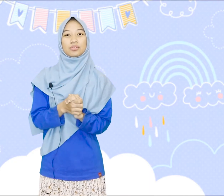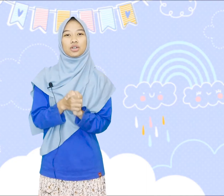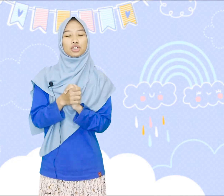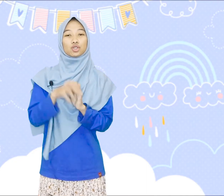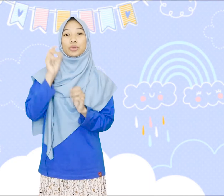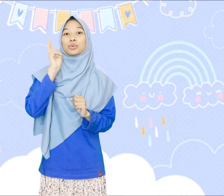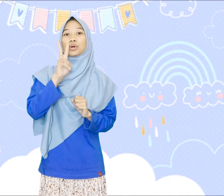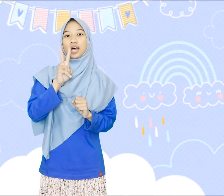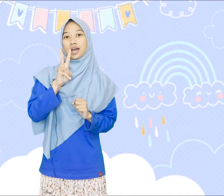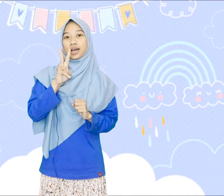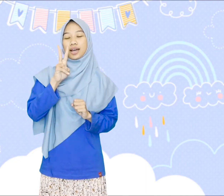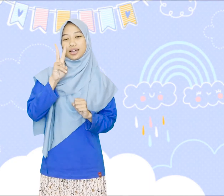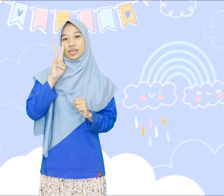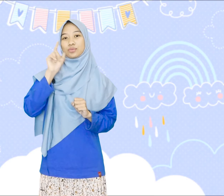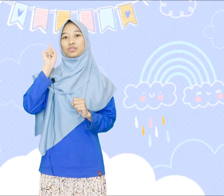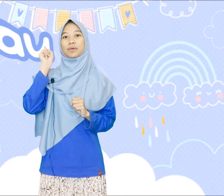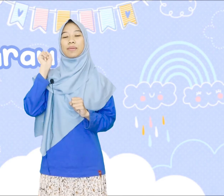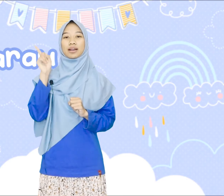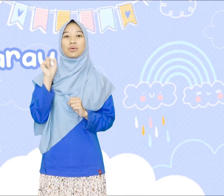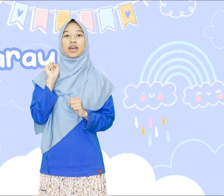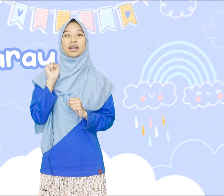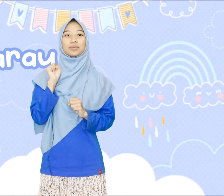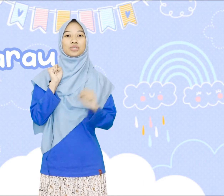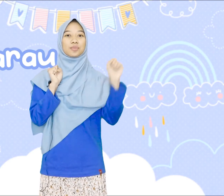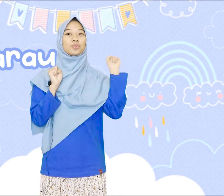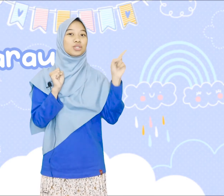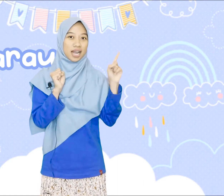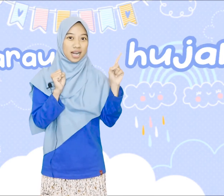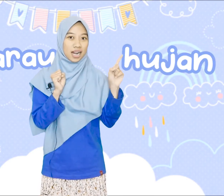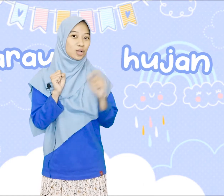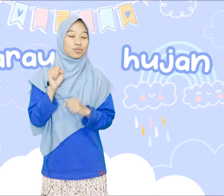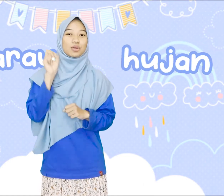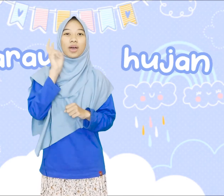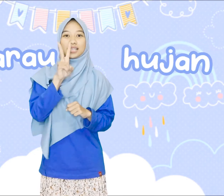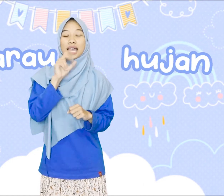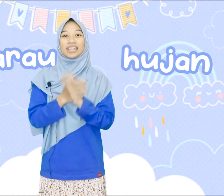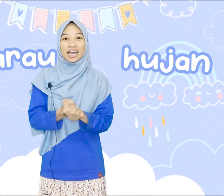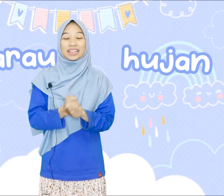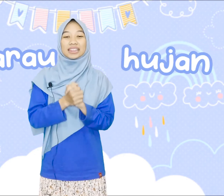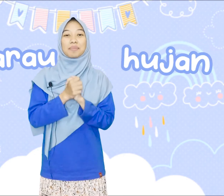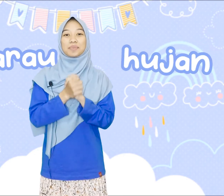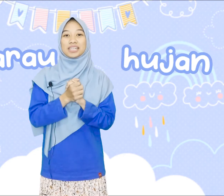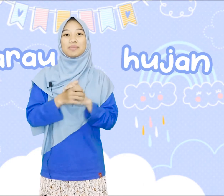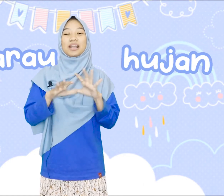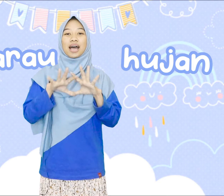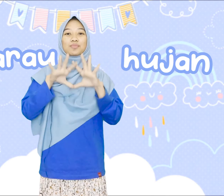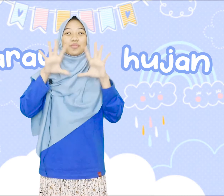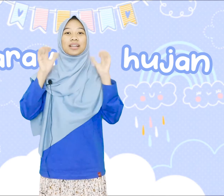di Indonesia tuh cuma dua, yaitu musim kemarau dan musim hujan. Cuma dua aja. Nah, tapi di belahan bumi